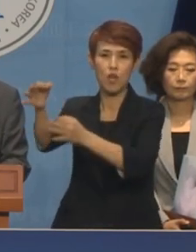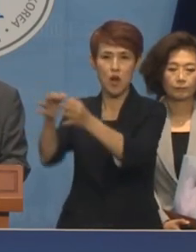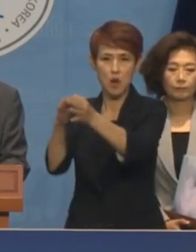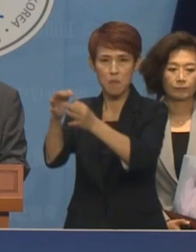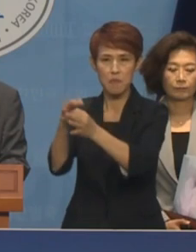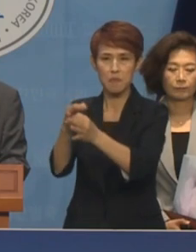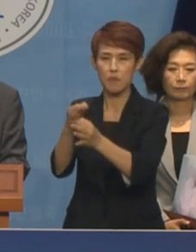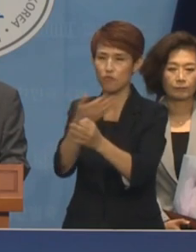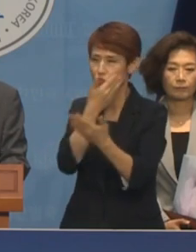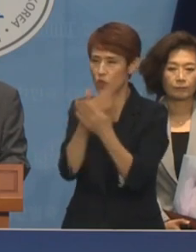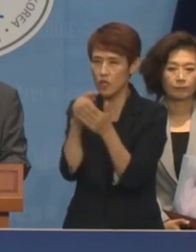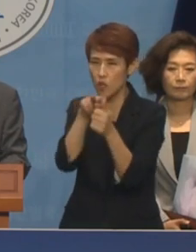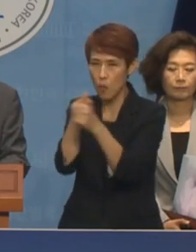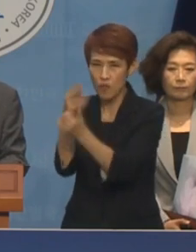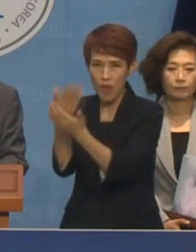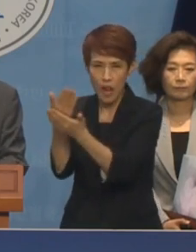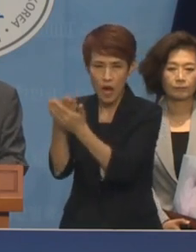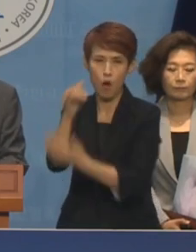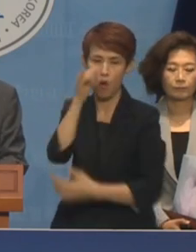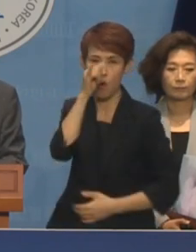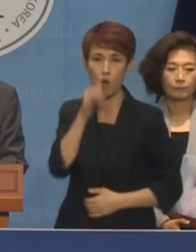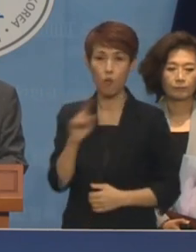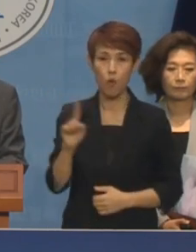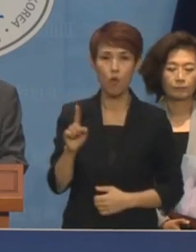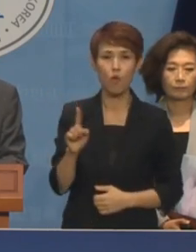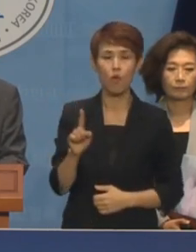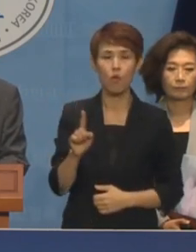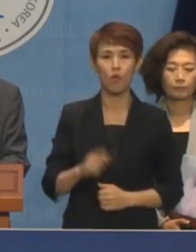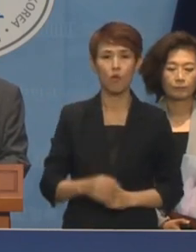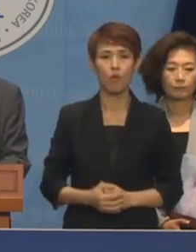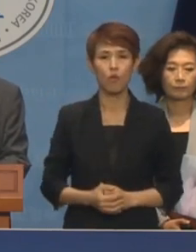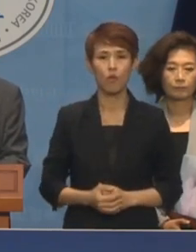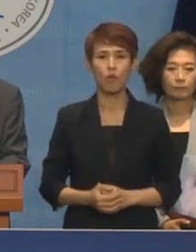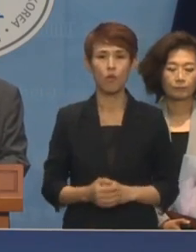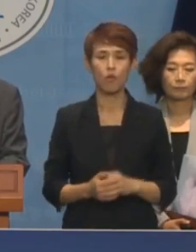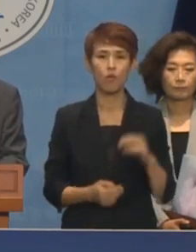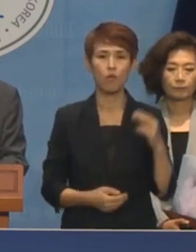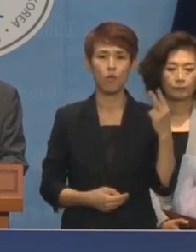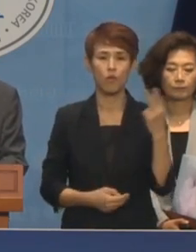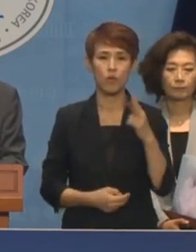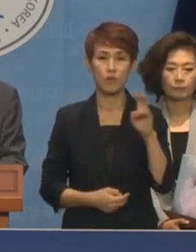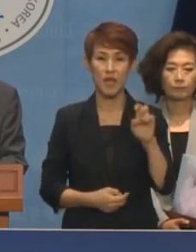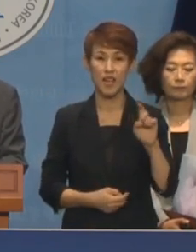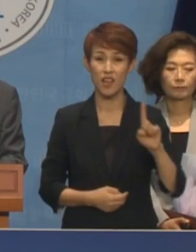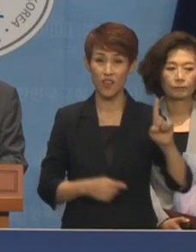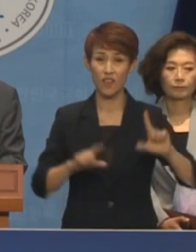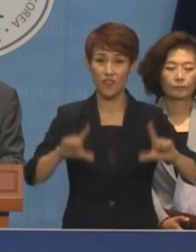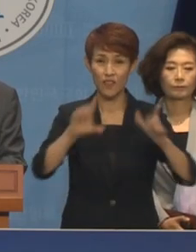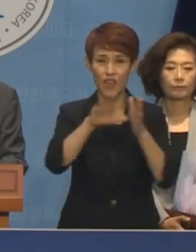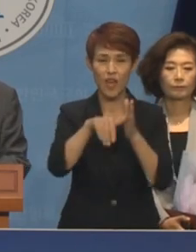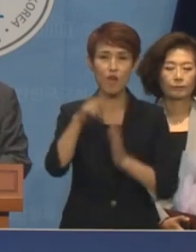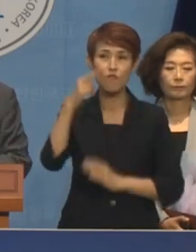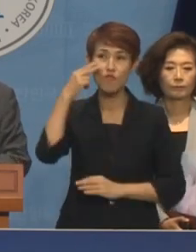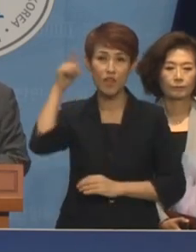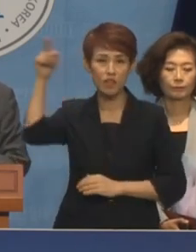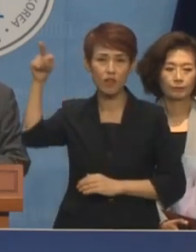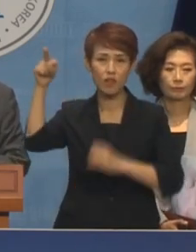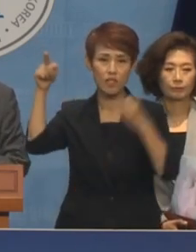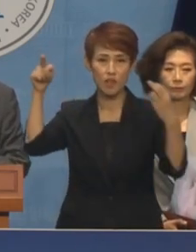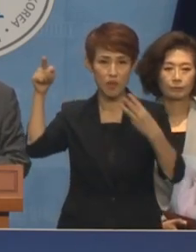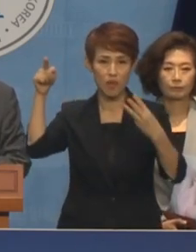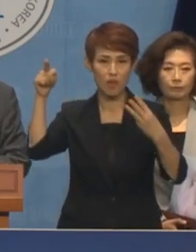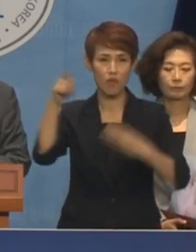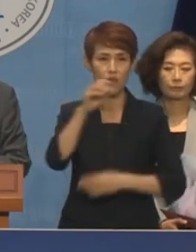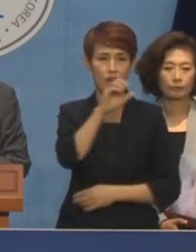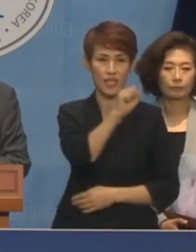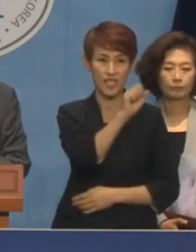사례가 있습니다. 대표적인 사례가 21년에 미국 정부에서 삼성전자와 SK